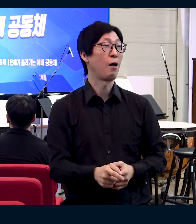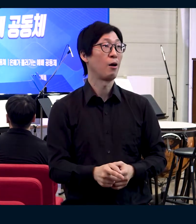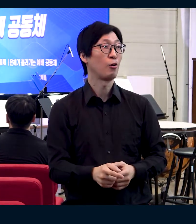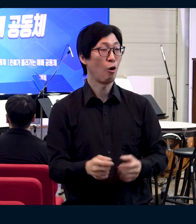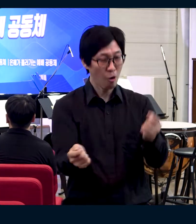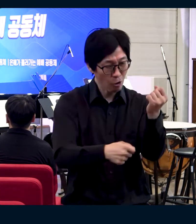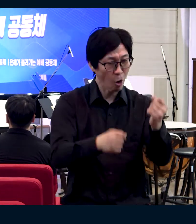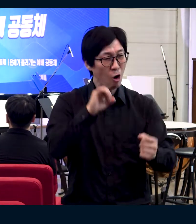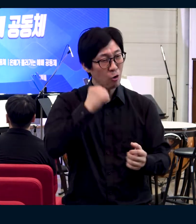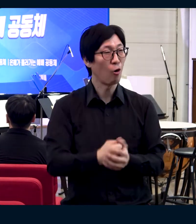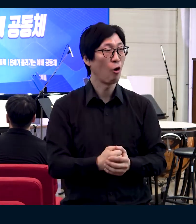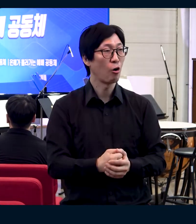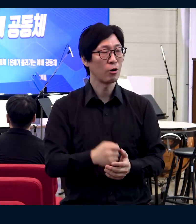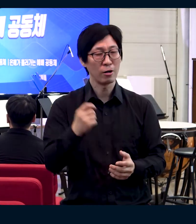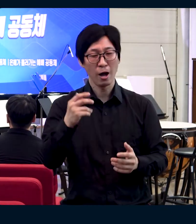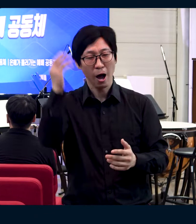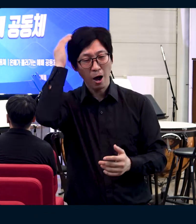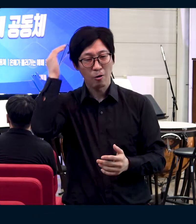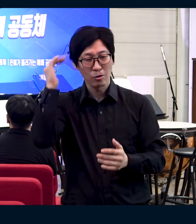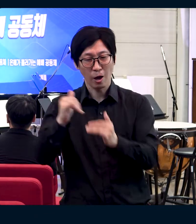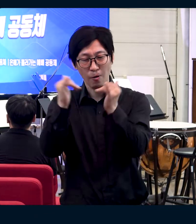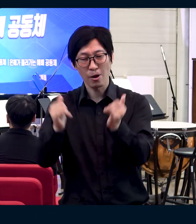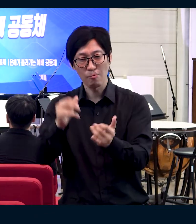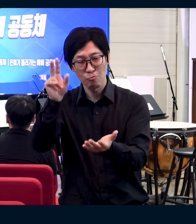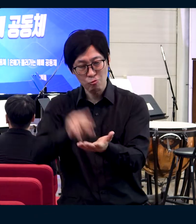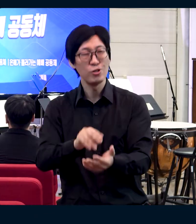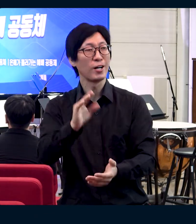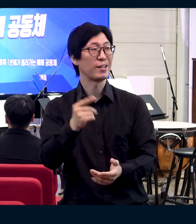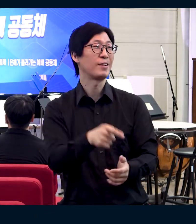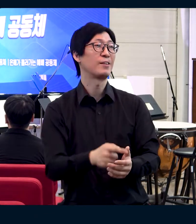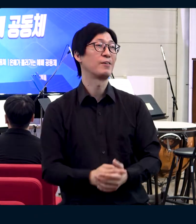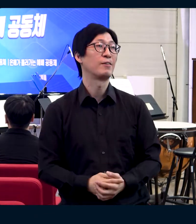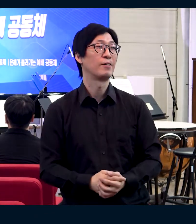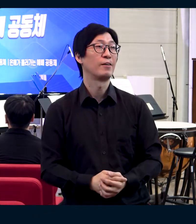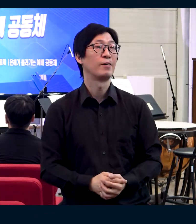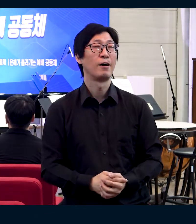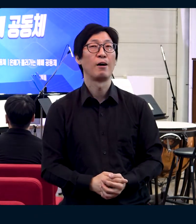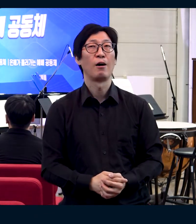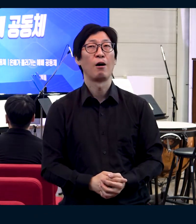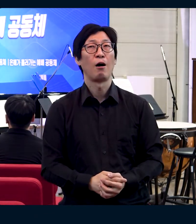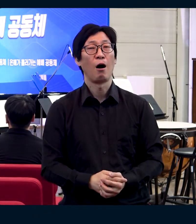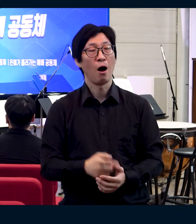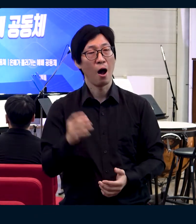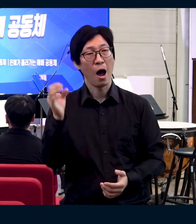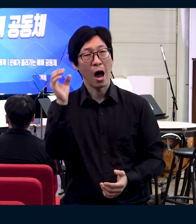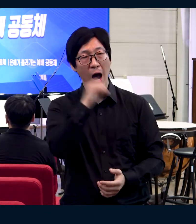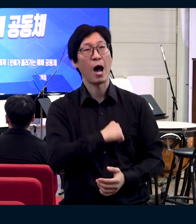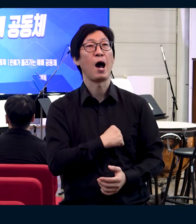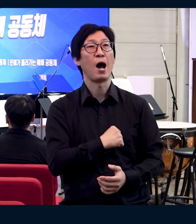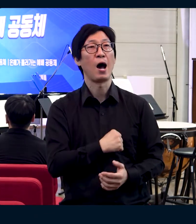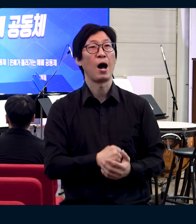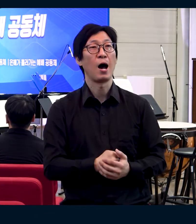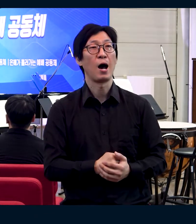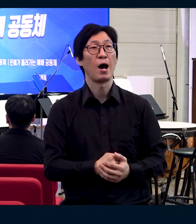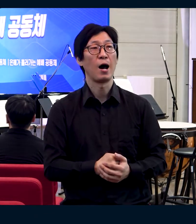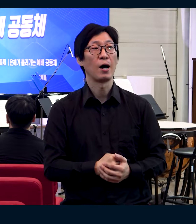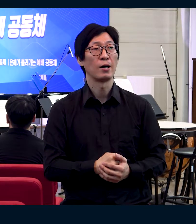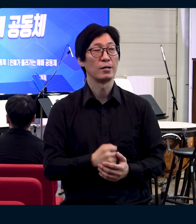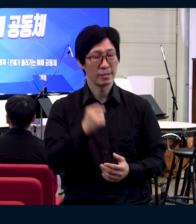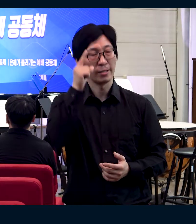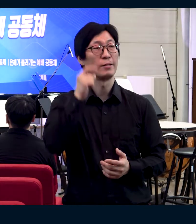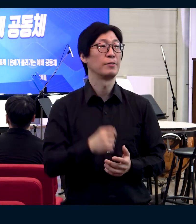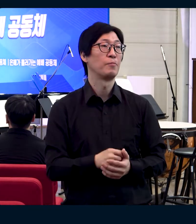것이 바로 아카시아 나무다라는 그런 이야기를 기사가 쓴 걸 보면서 저는 거기서 굉장히 강한 어떤 그런 인상을